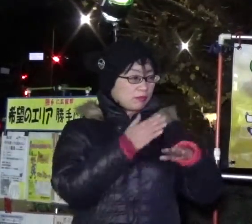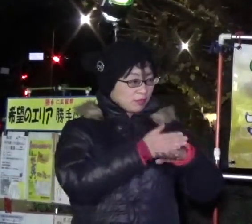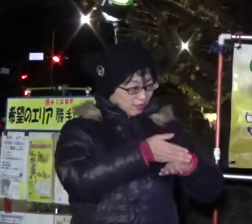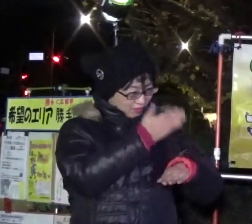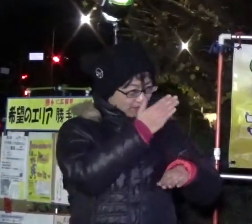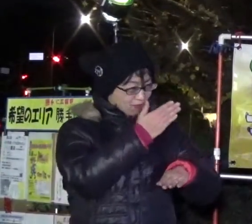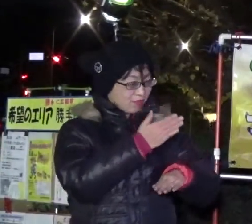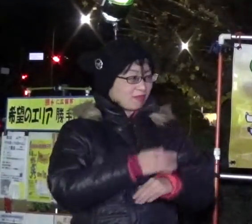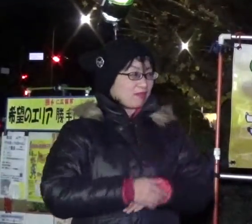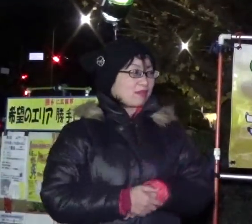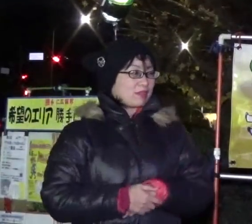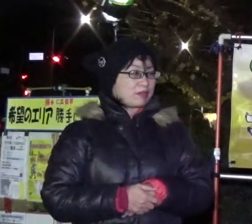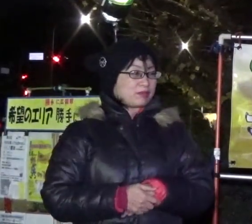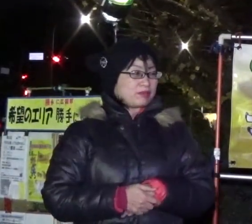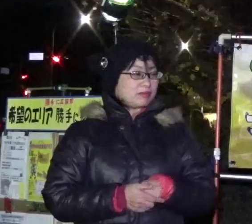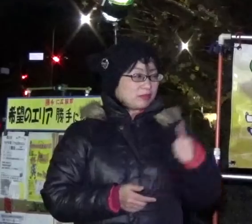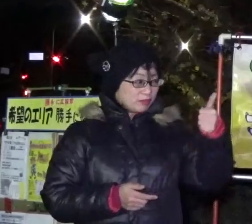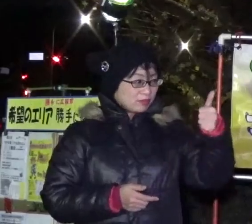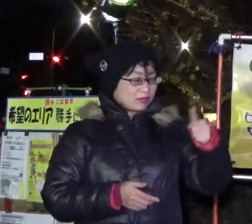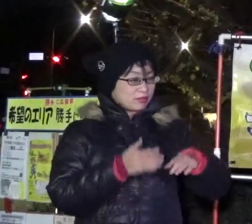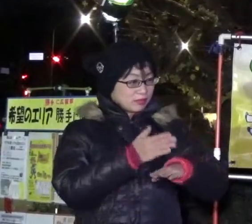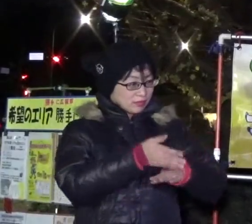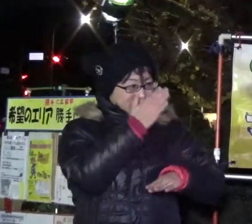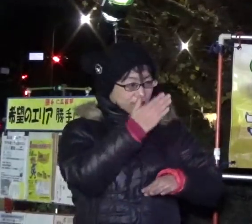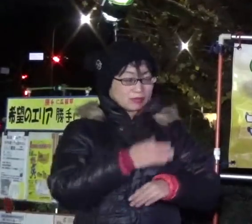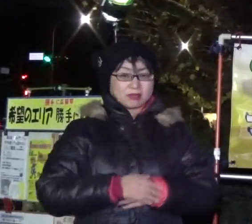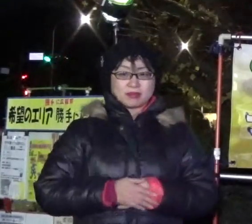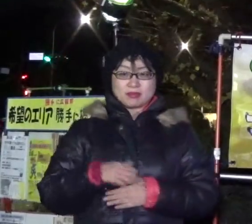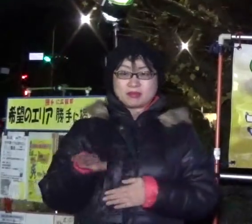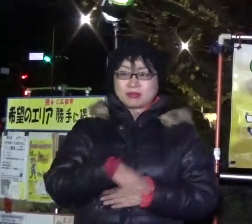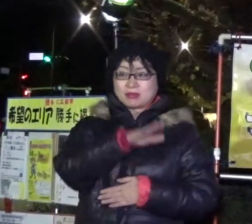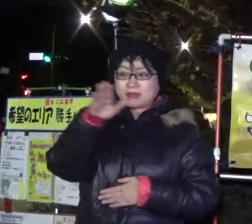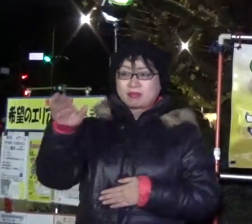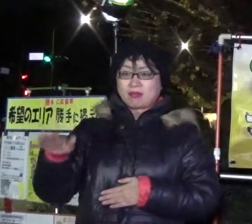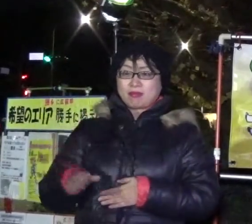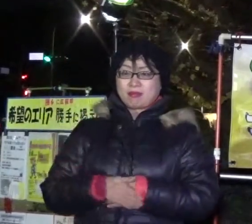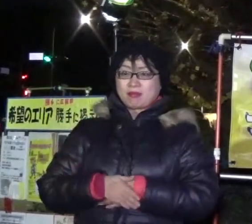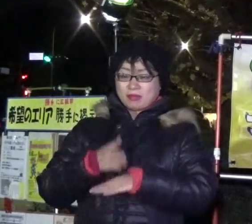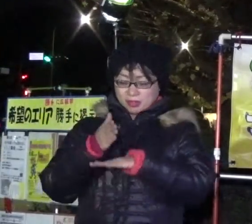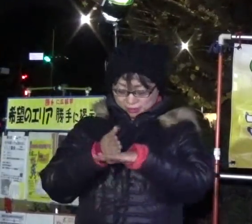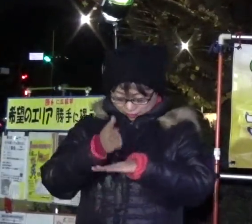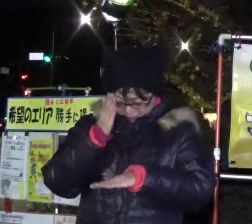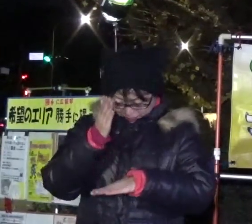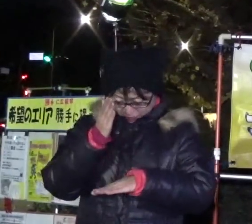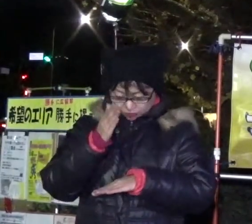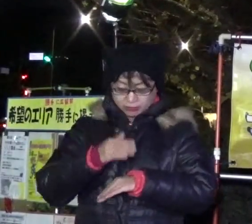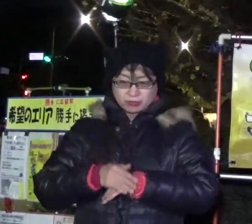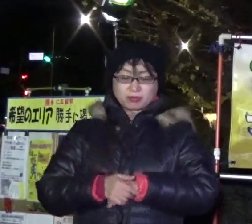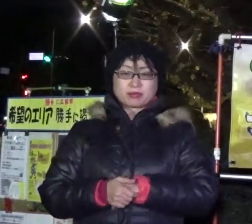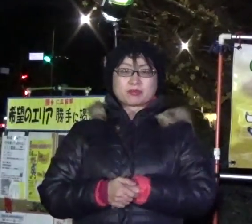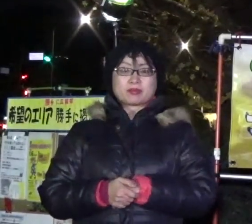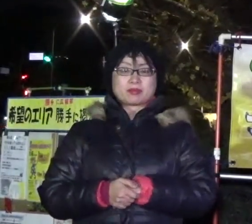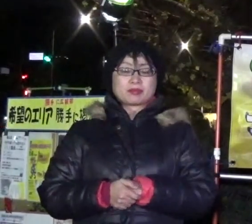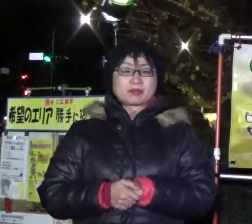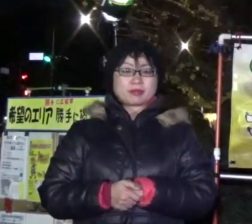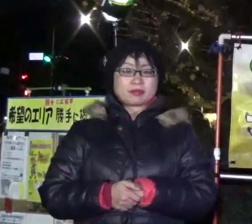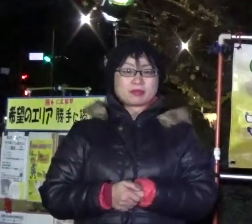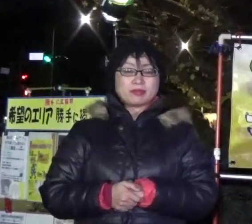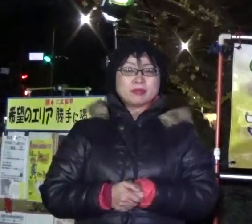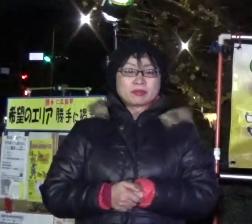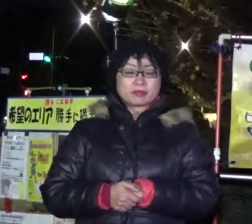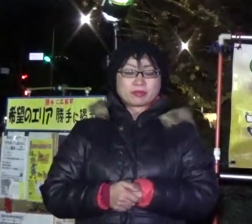して、ジローさんありがとうございます。そして皆さん本当にありがとうございます。あのね、